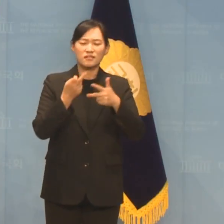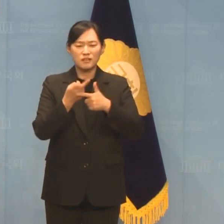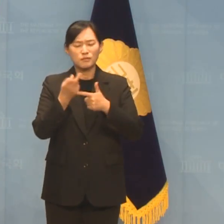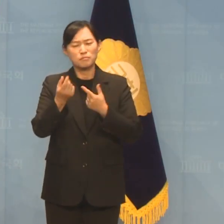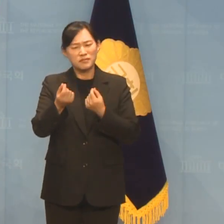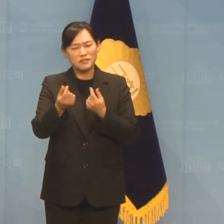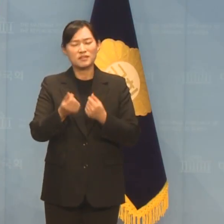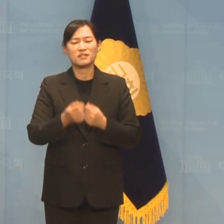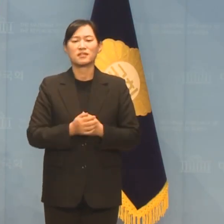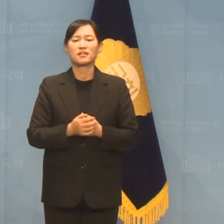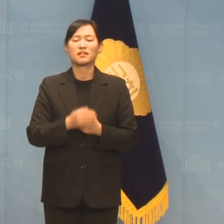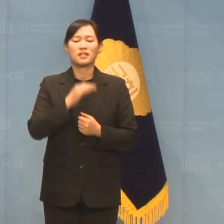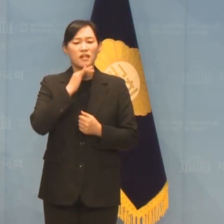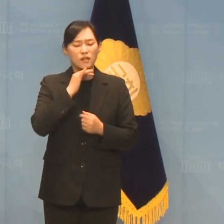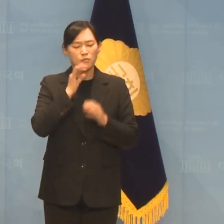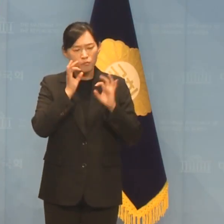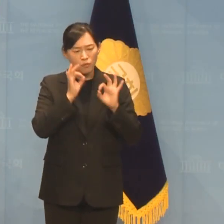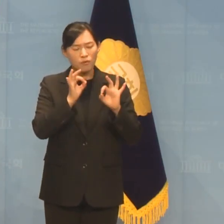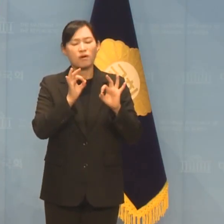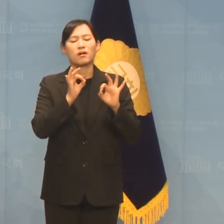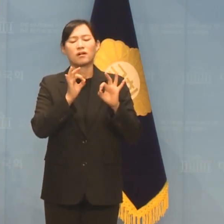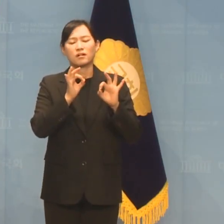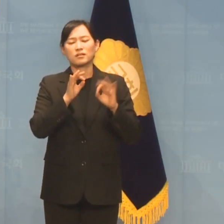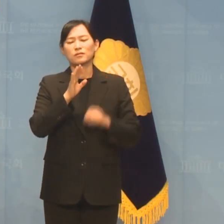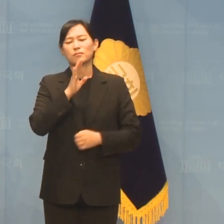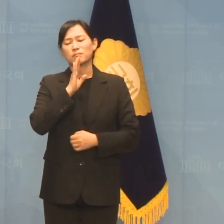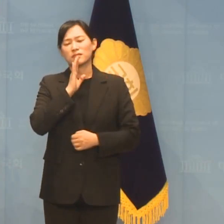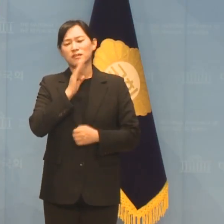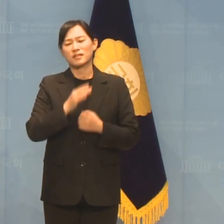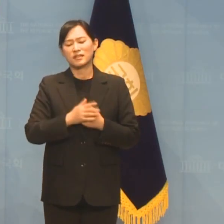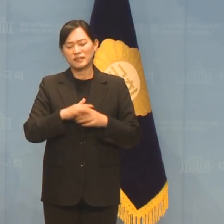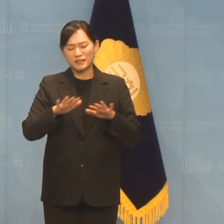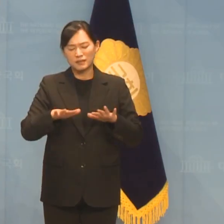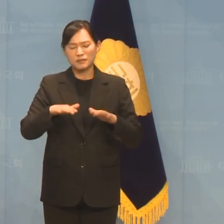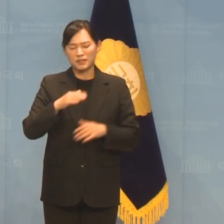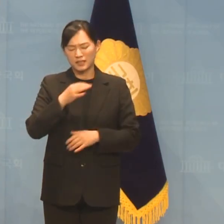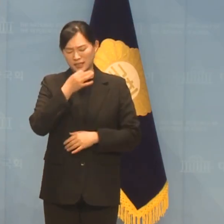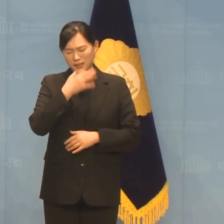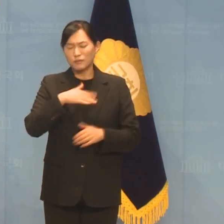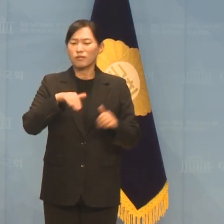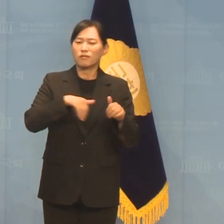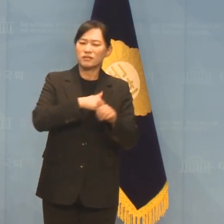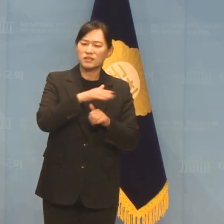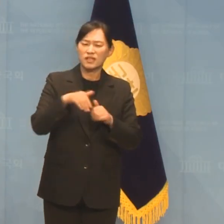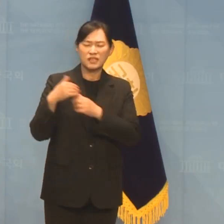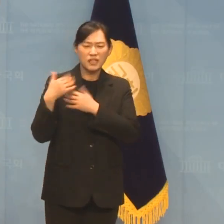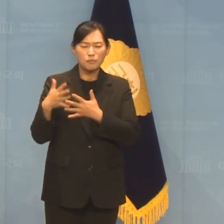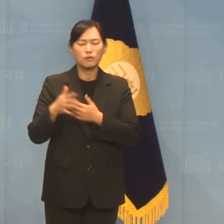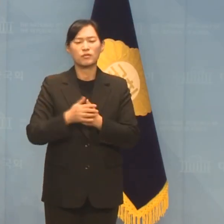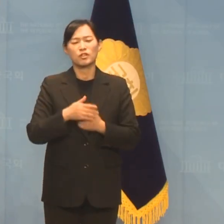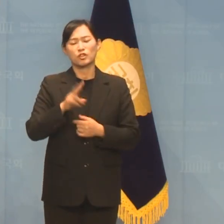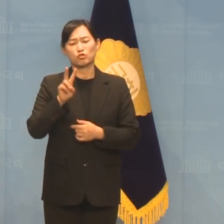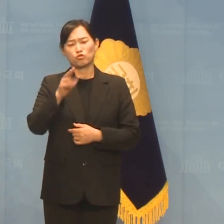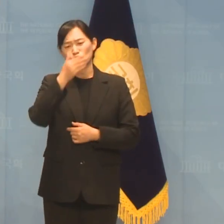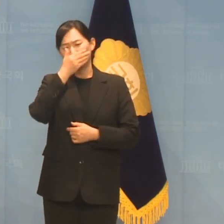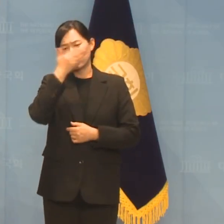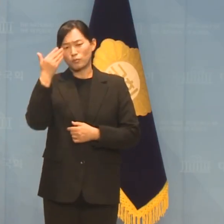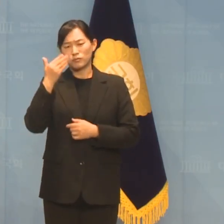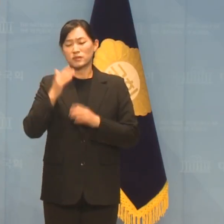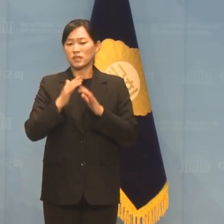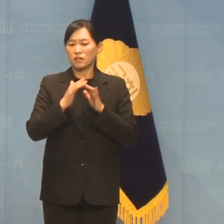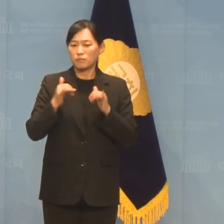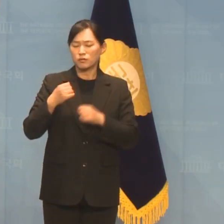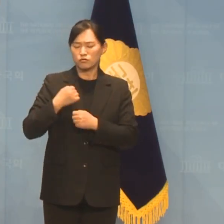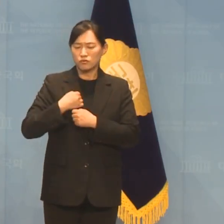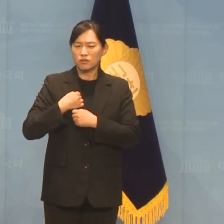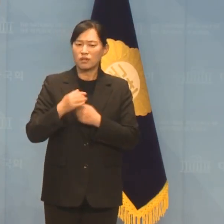남짓돼 보이는 그들의 눈빛에서 참혹한 현실 속에 내던져진 두 젊은의 두려움과